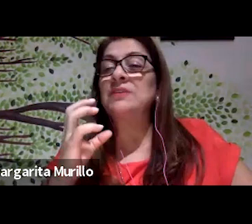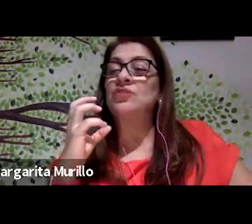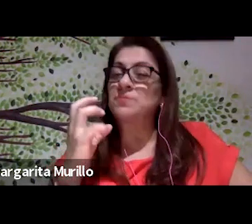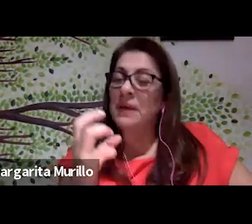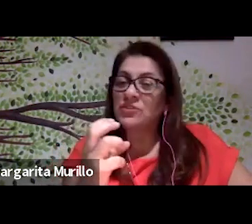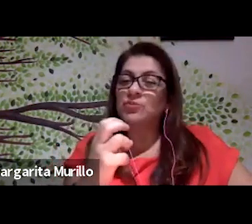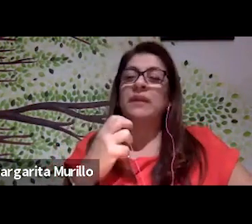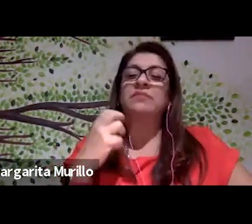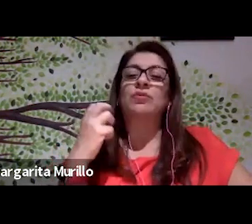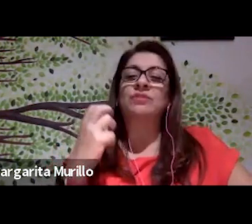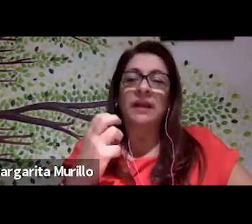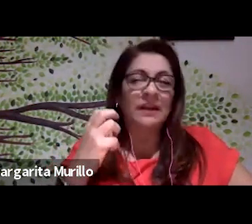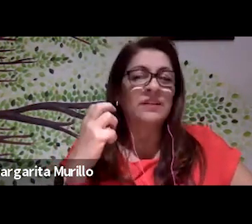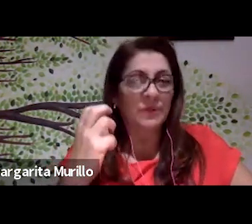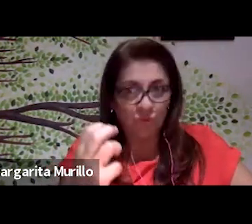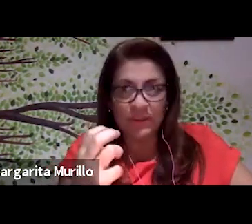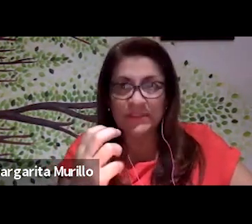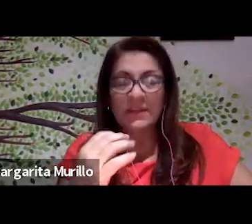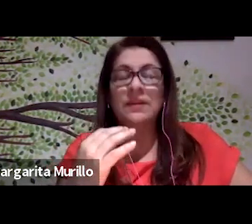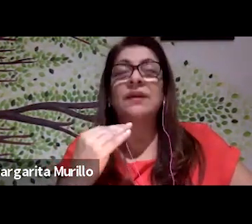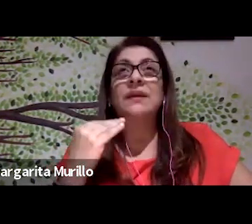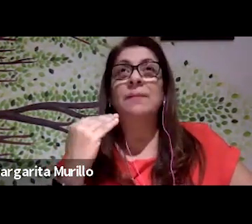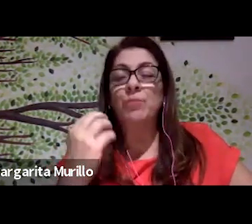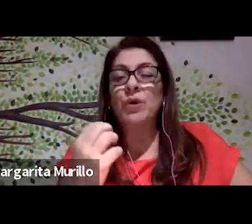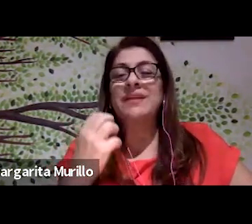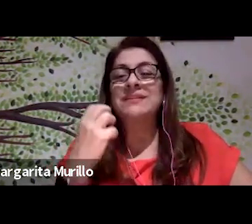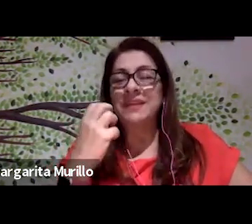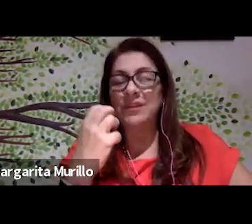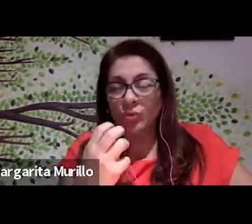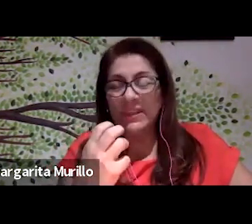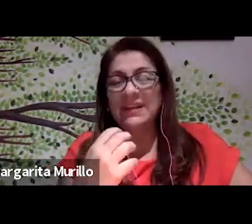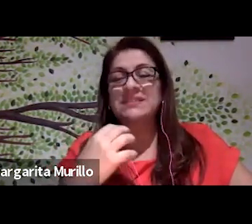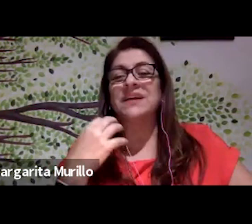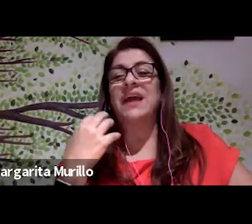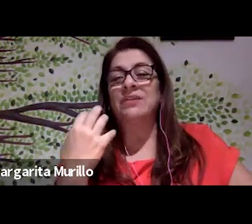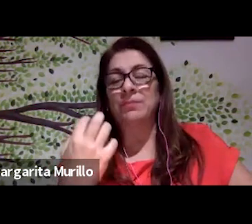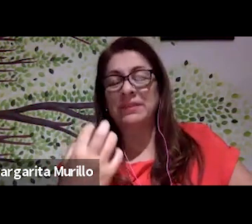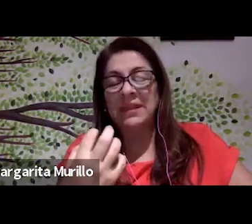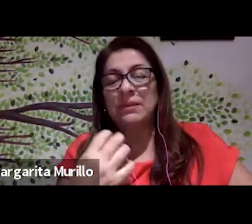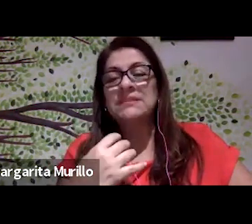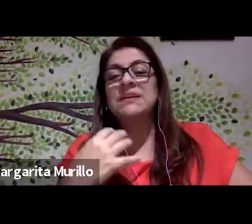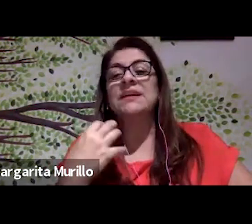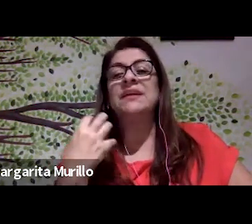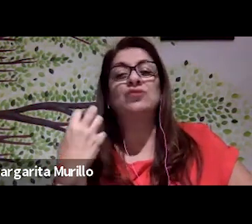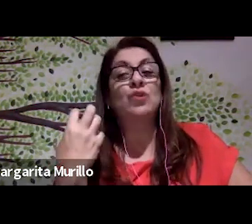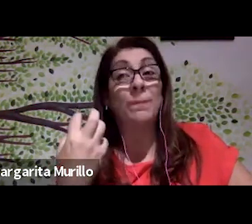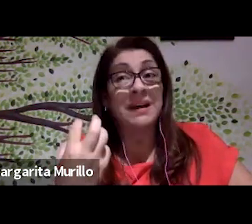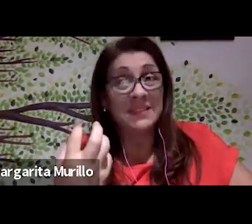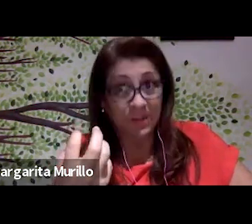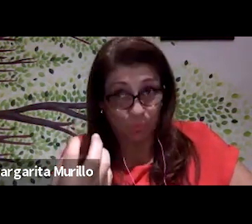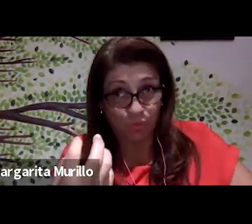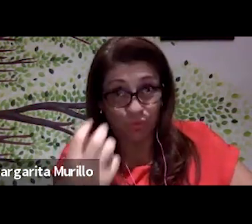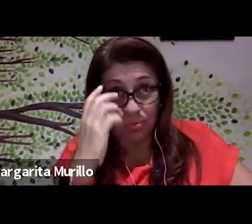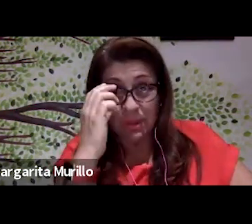esos espacios para recordarle a las personas que pueden ser únicas e irrepetibles Y eso